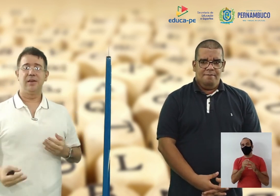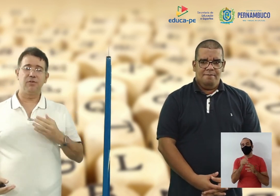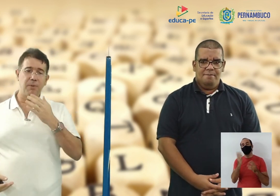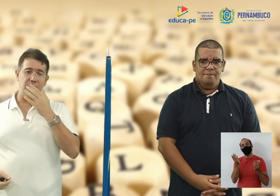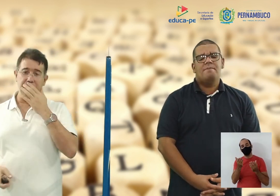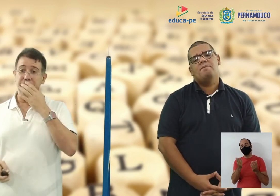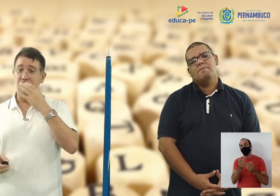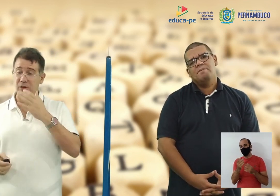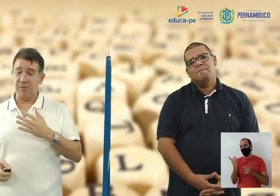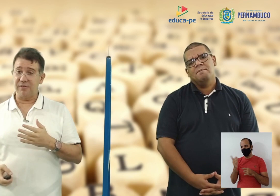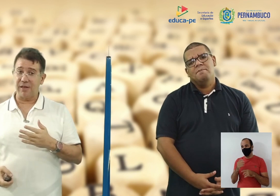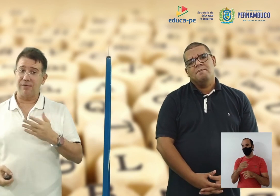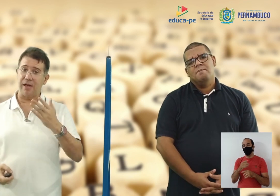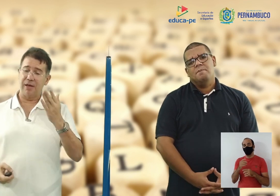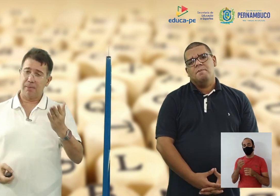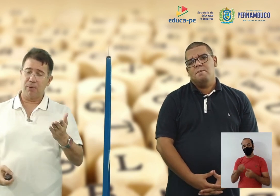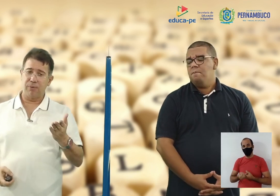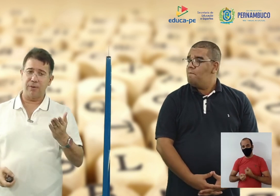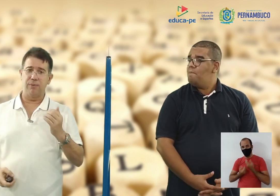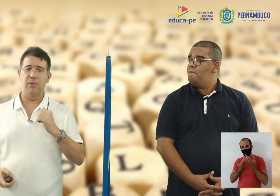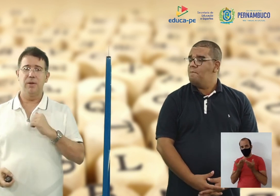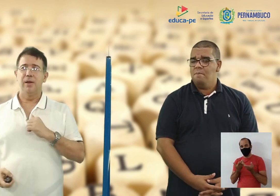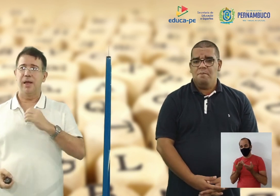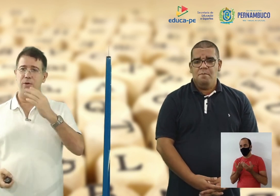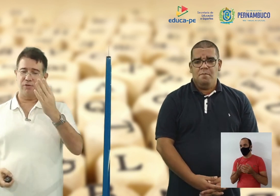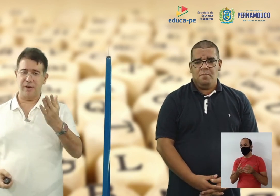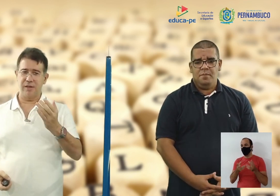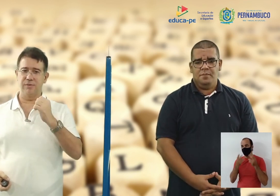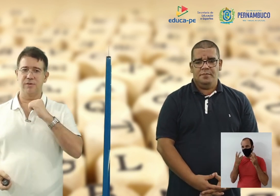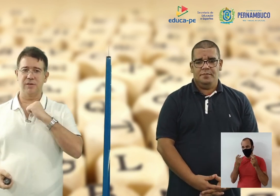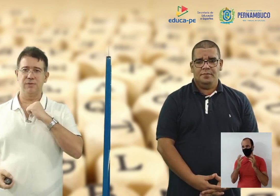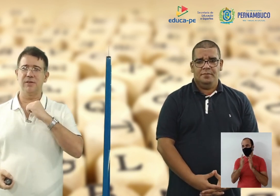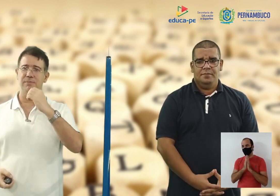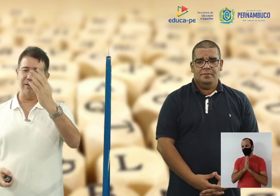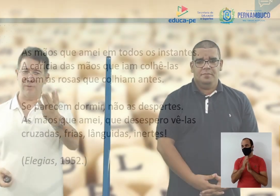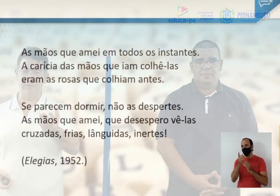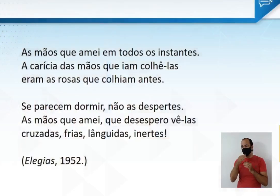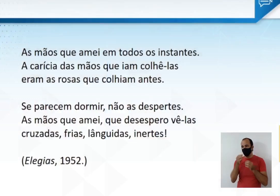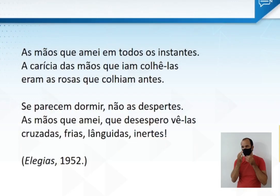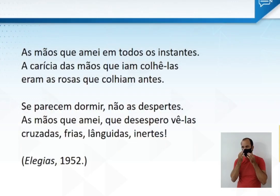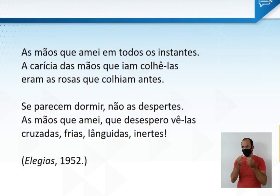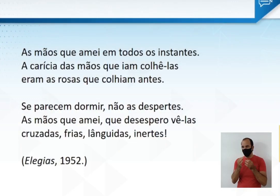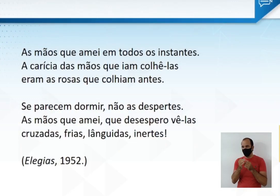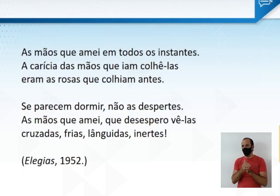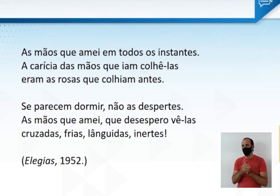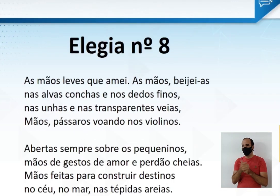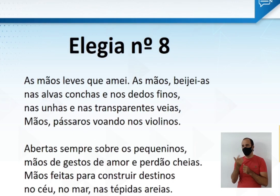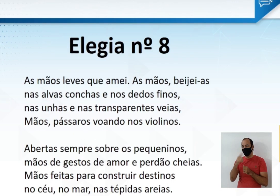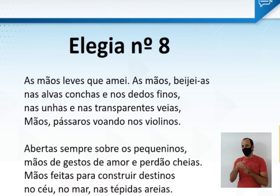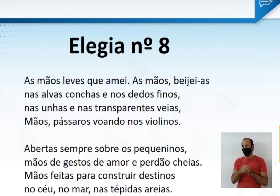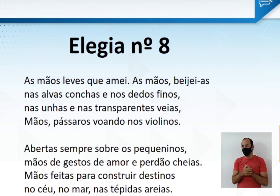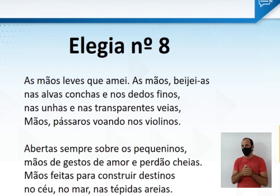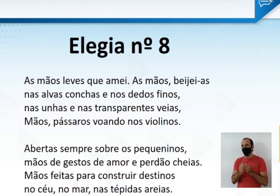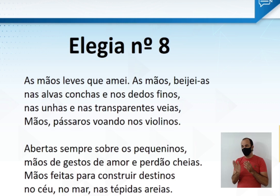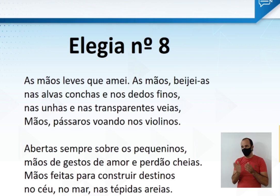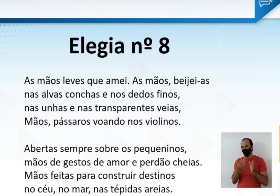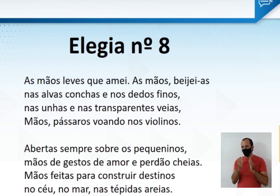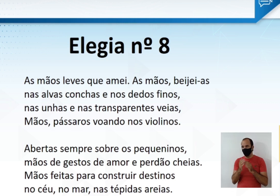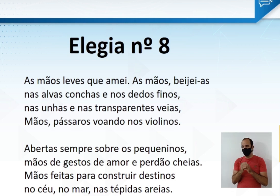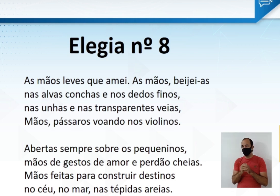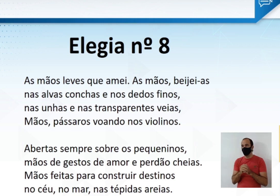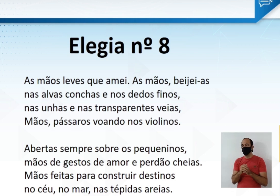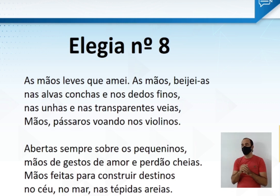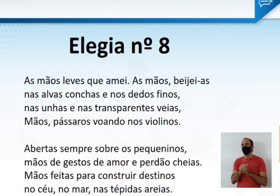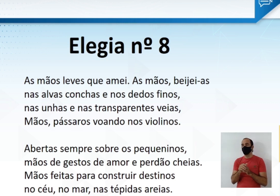aqui nesse poema. Podem observar, por favor. Eu gostaria que vocês vissem mais uma vez na tela. Vou passando aqui. Nós temos